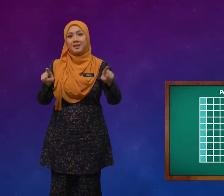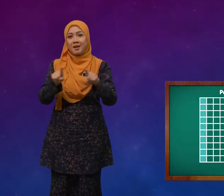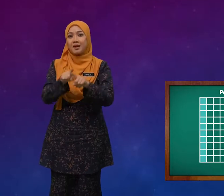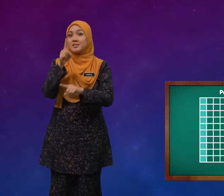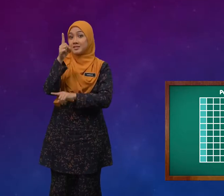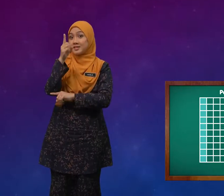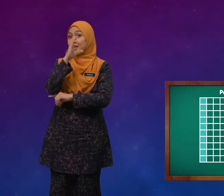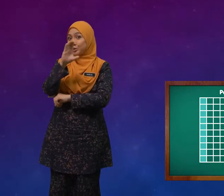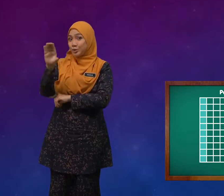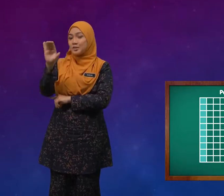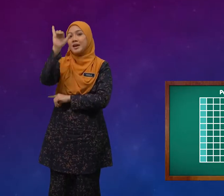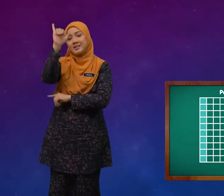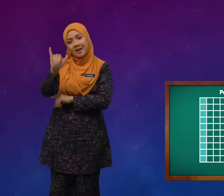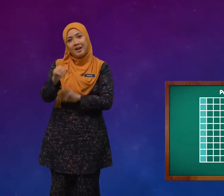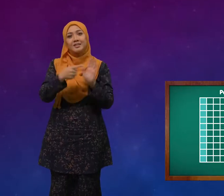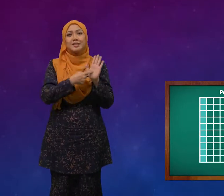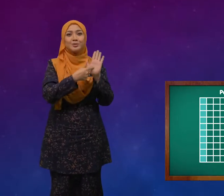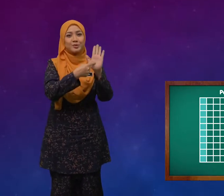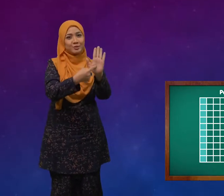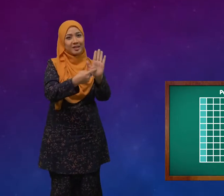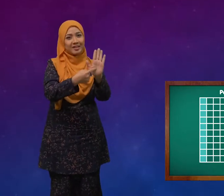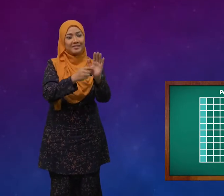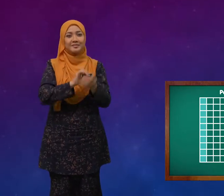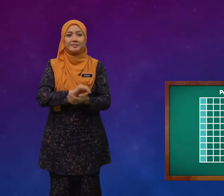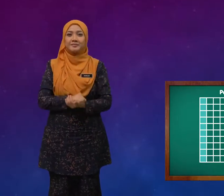petak 100 yang ditunjukkan?